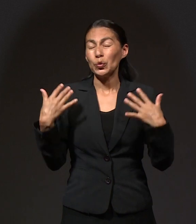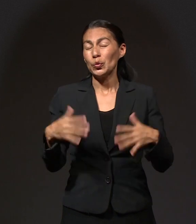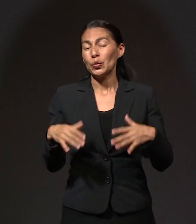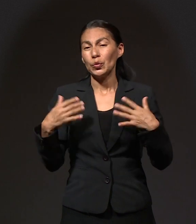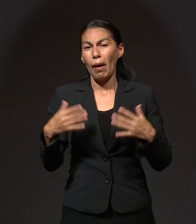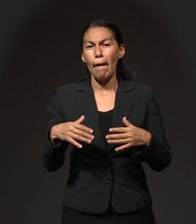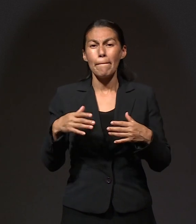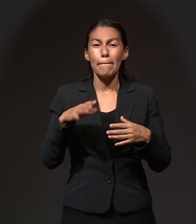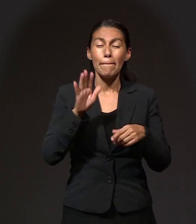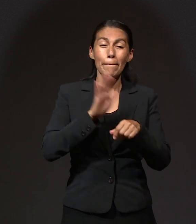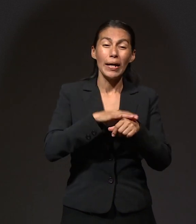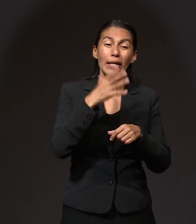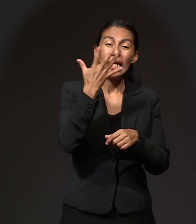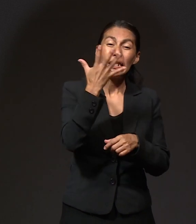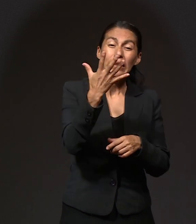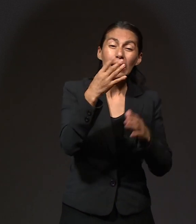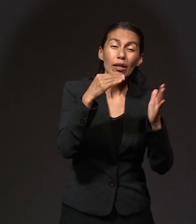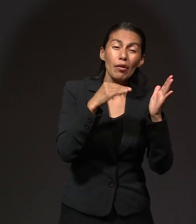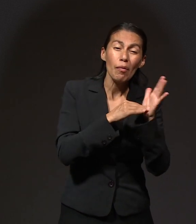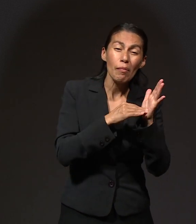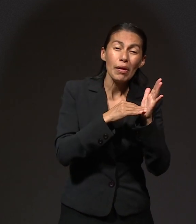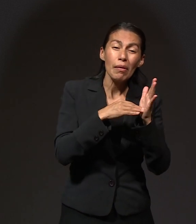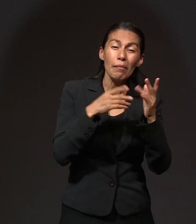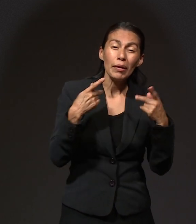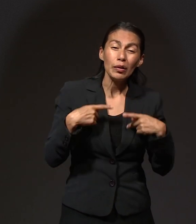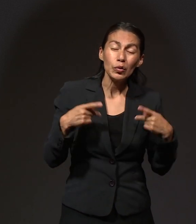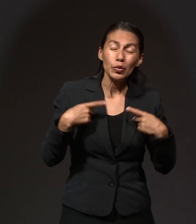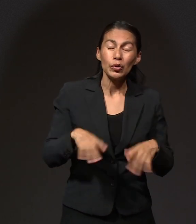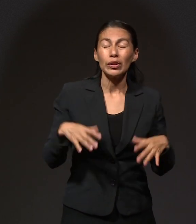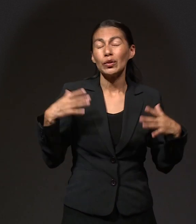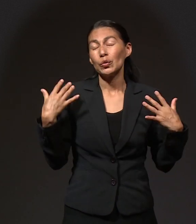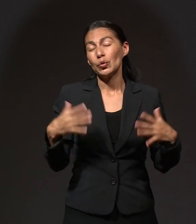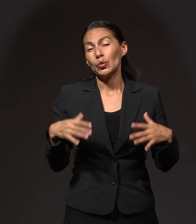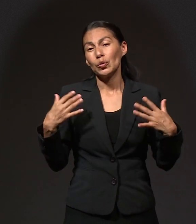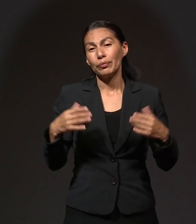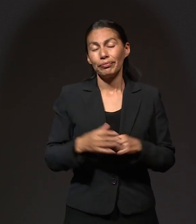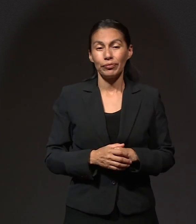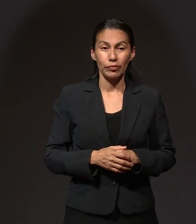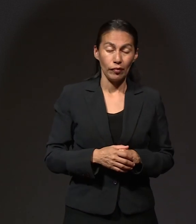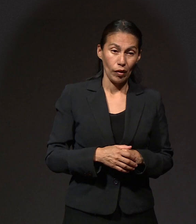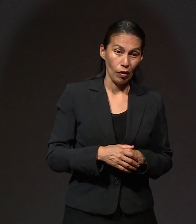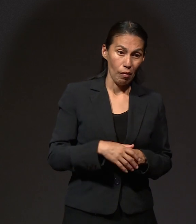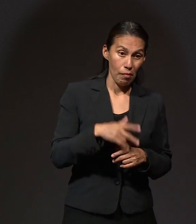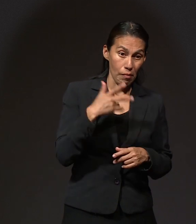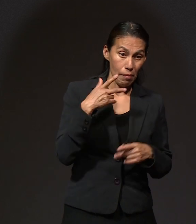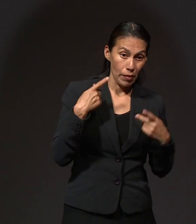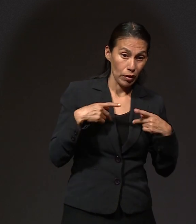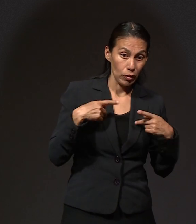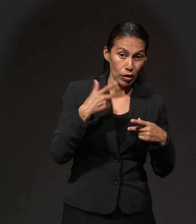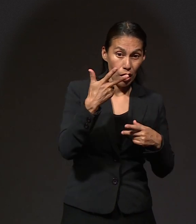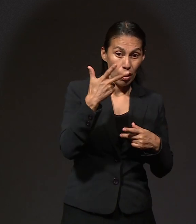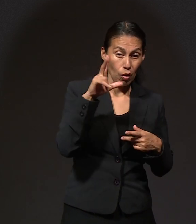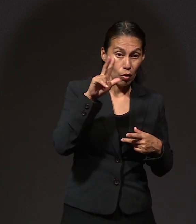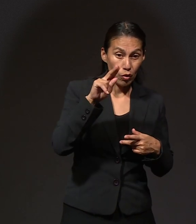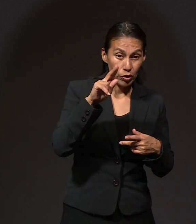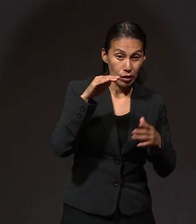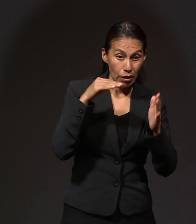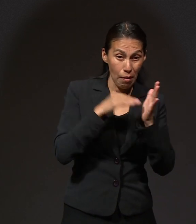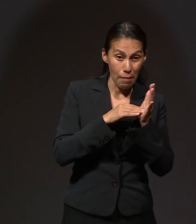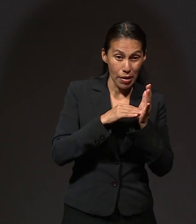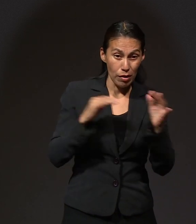5 mil personas que fueron bautizadas en un solo sábado. Lo cual indica que Dios está detrás